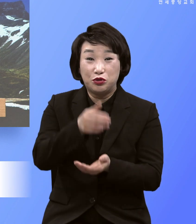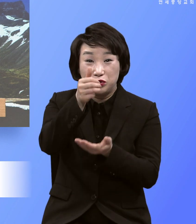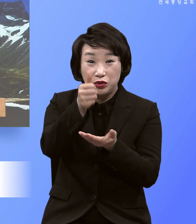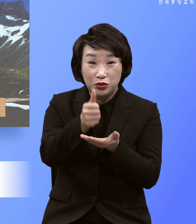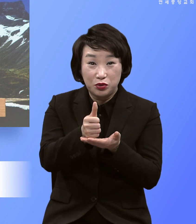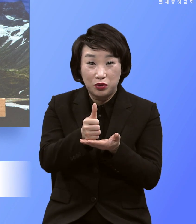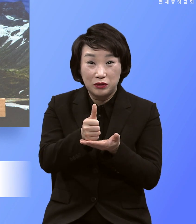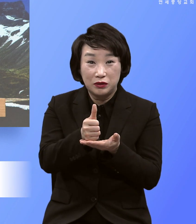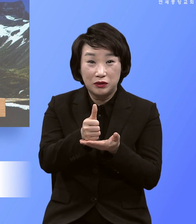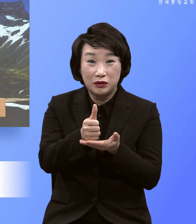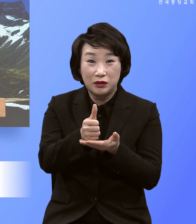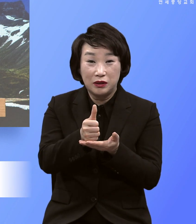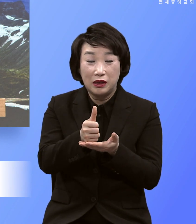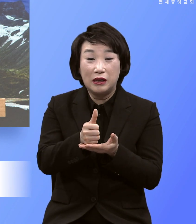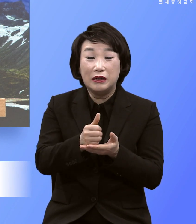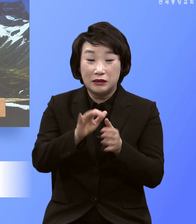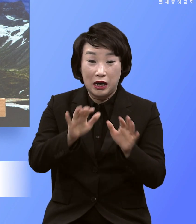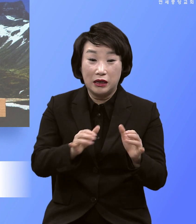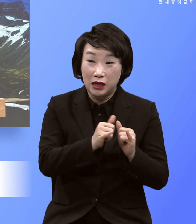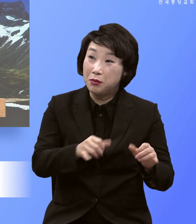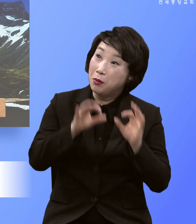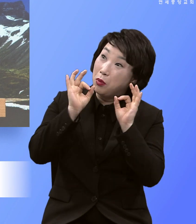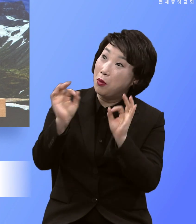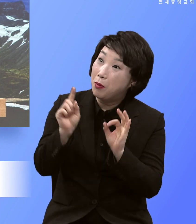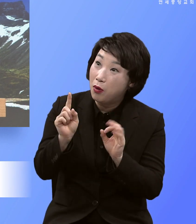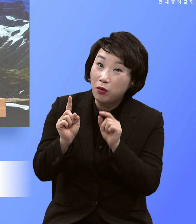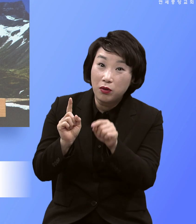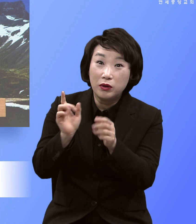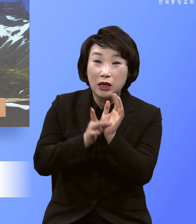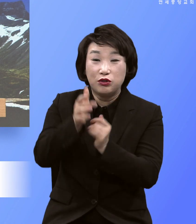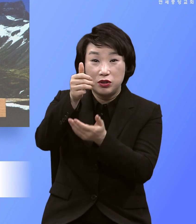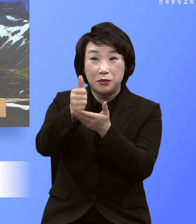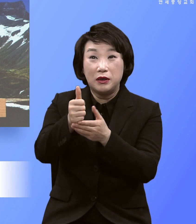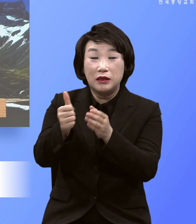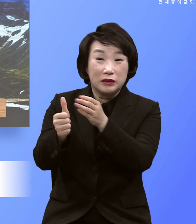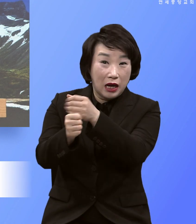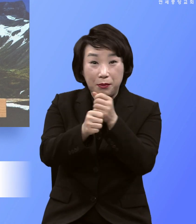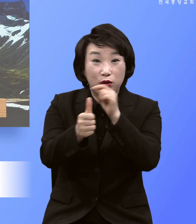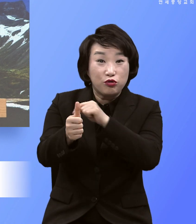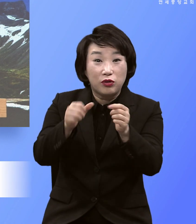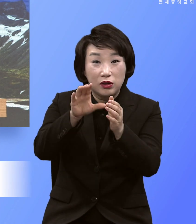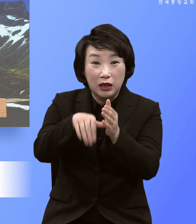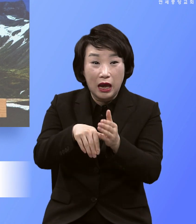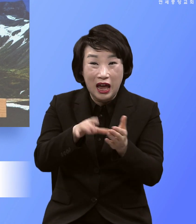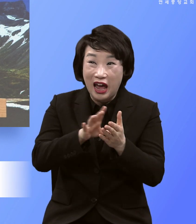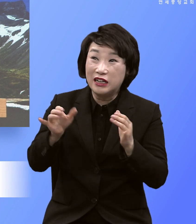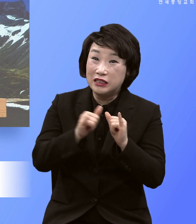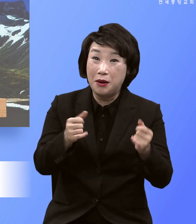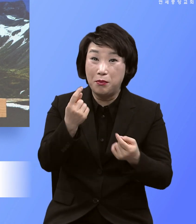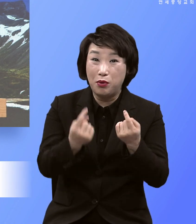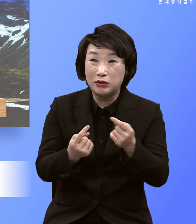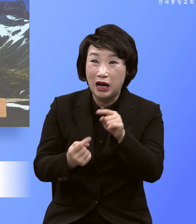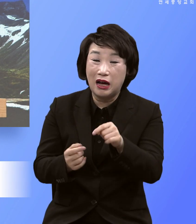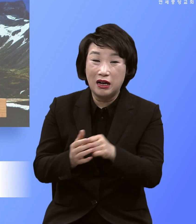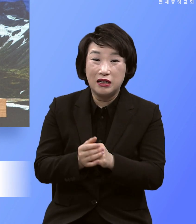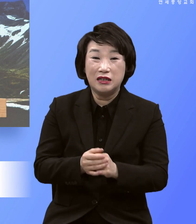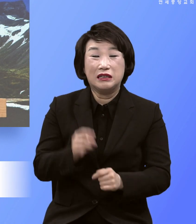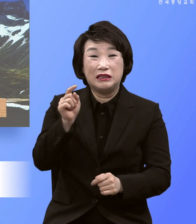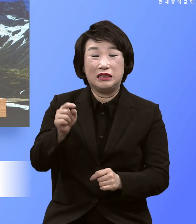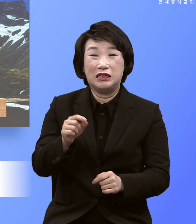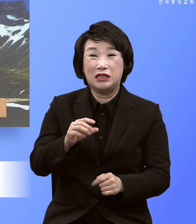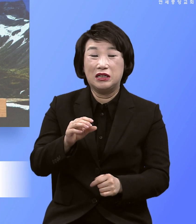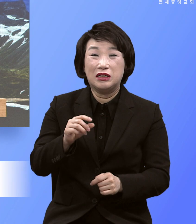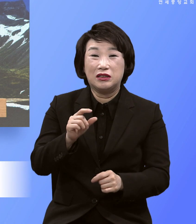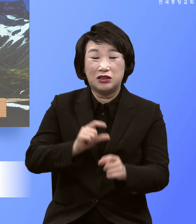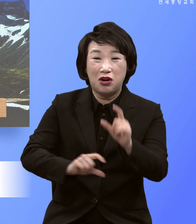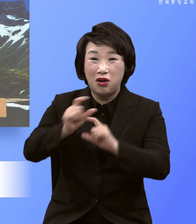그리스도는 사람이 볼 때 예수를 잡아 죽일 때 행악자보다 큰